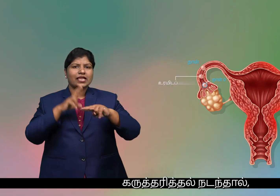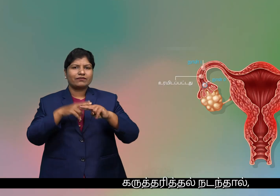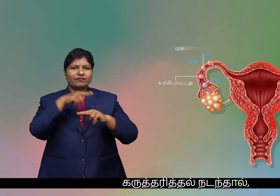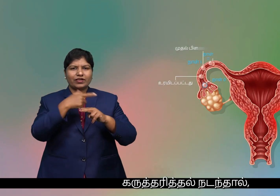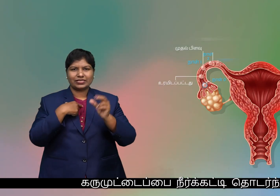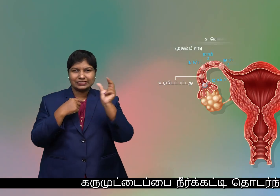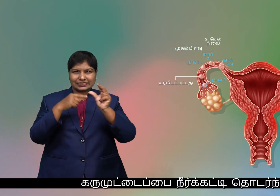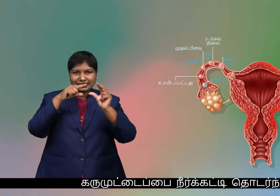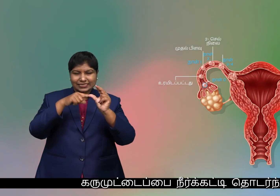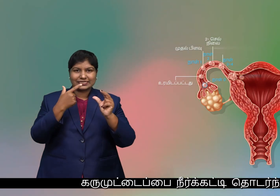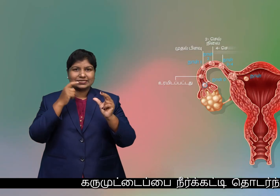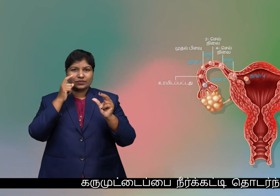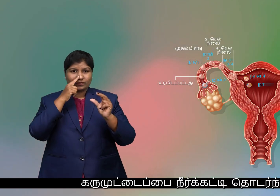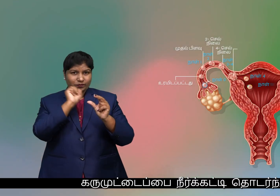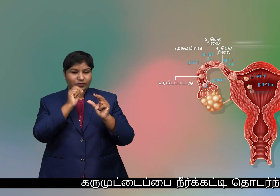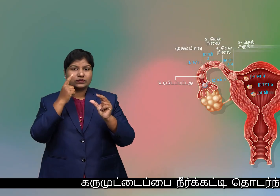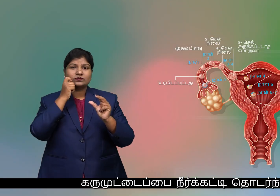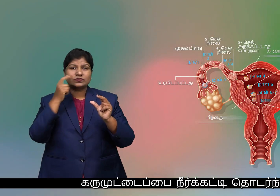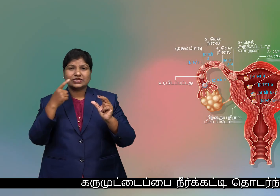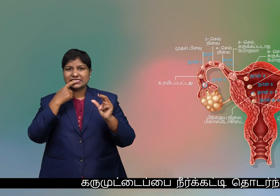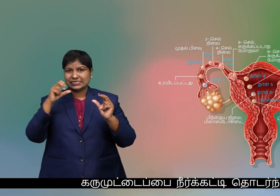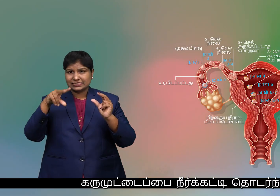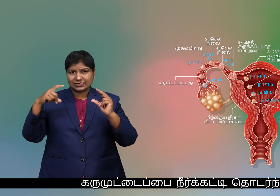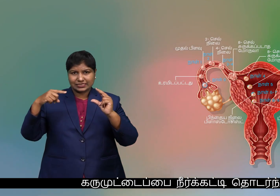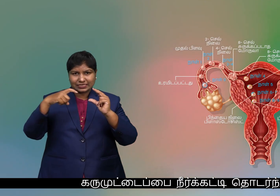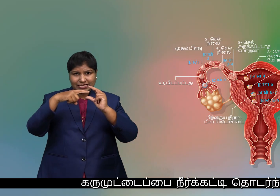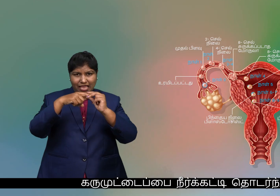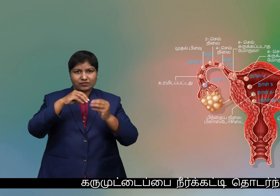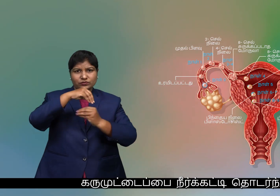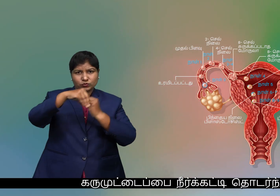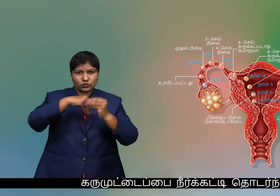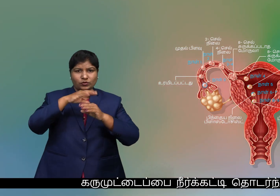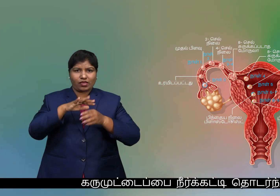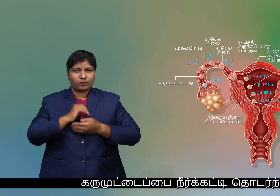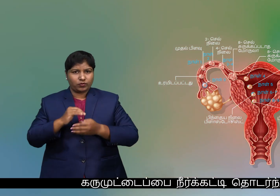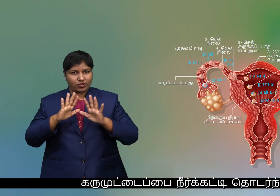கருத்தரித்தல் நடந்தால் கருமுட்டை பை நீர்க்கட்டி தொடர்ந்து